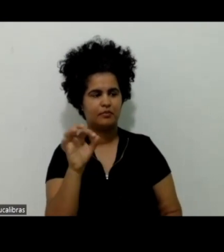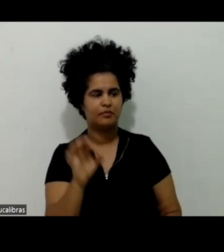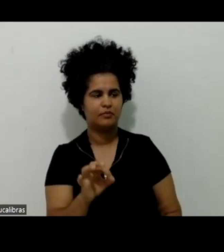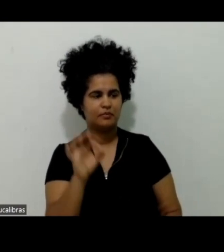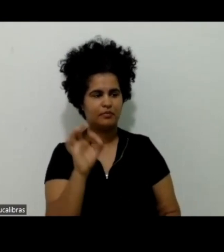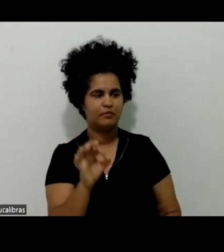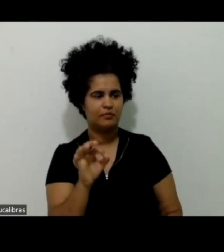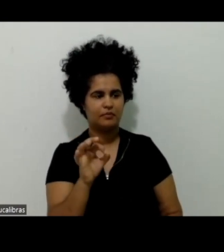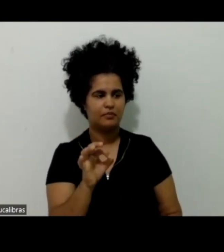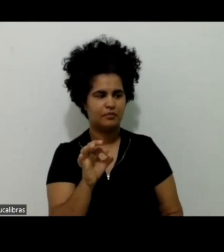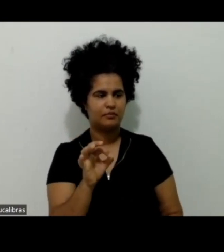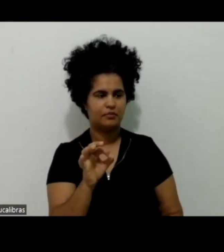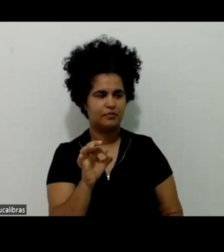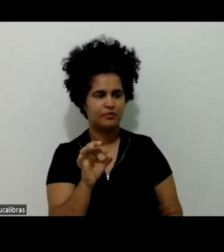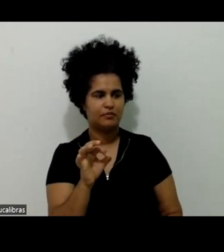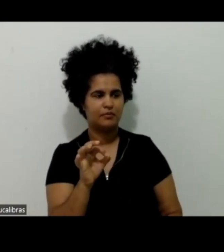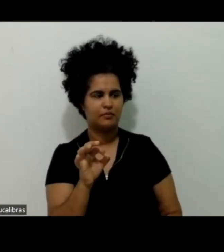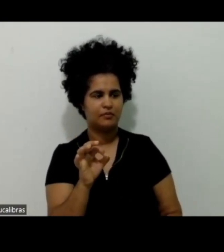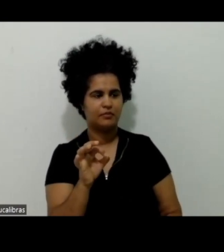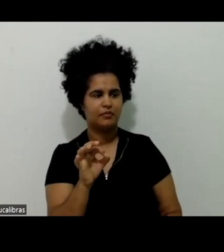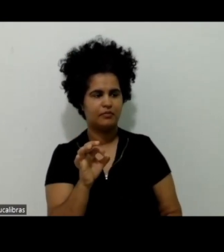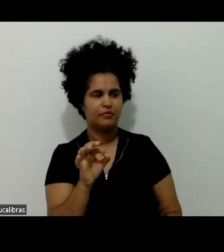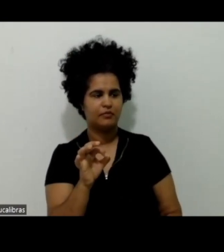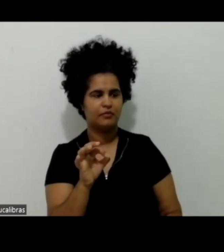que visualizam a existência do racismo institucional.